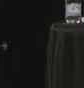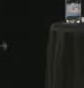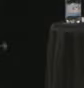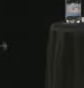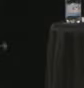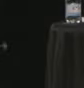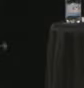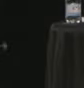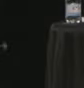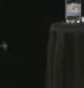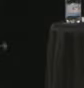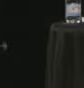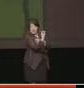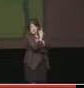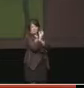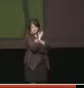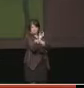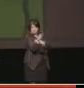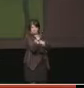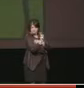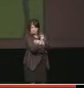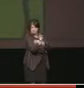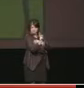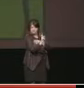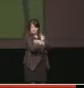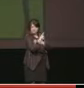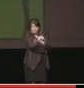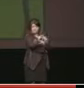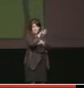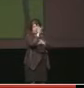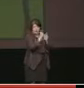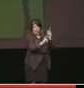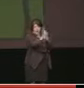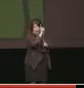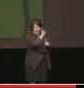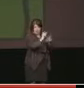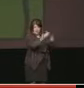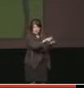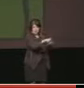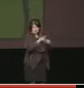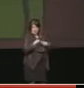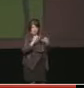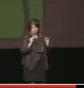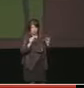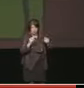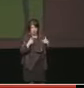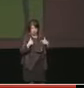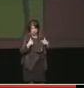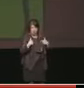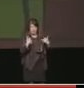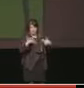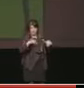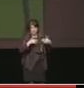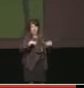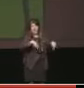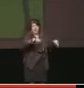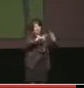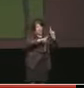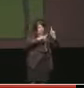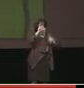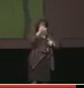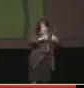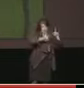e a onorare le responsabilità che noi ci mettiamo sulle spalle cioè io ho l'impressione che quando una sedicenne